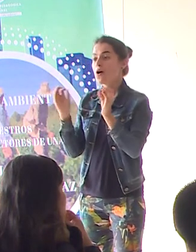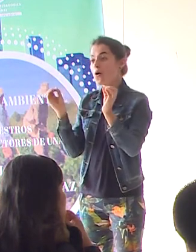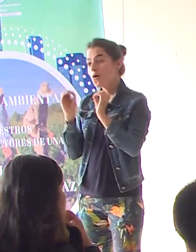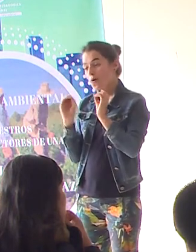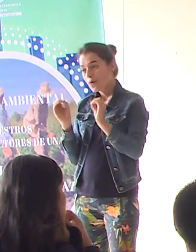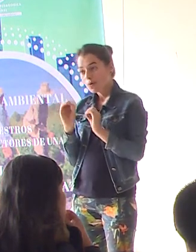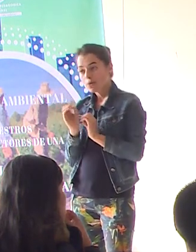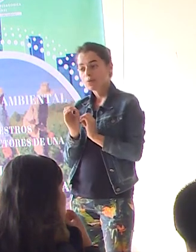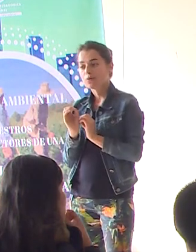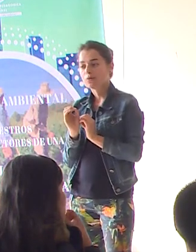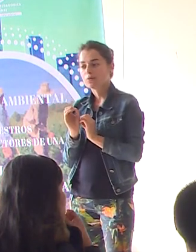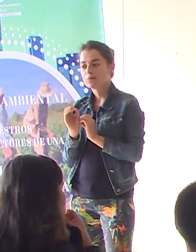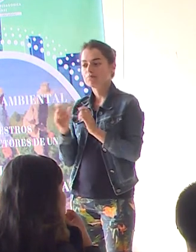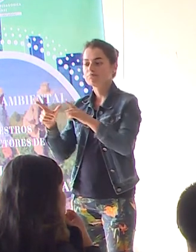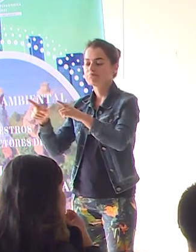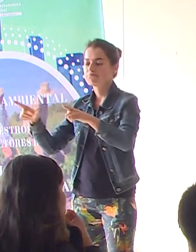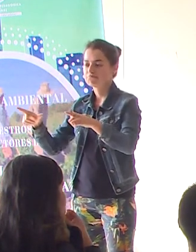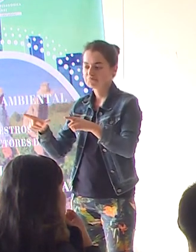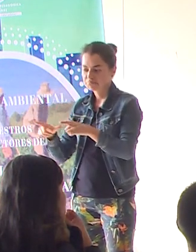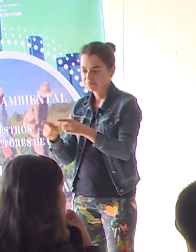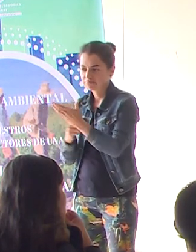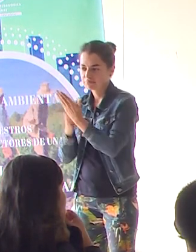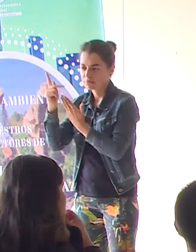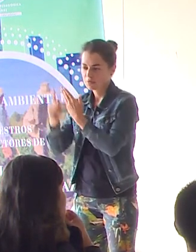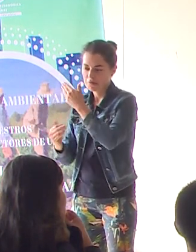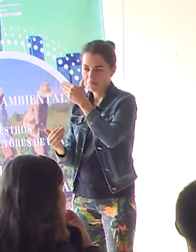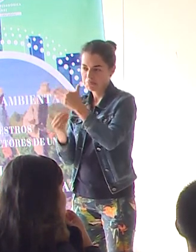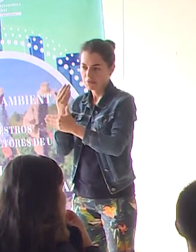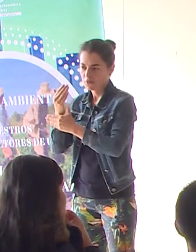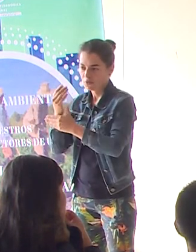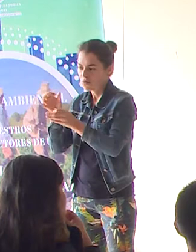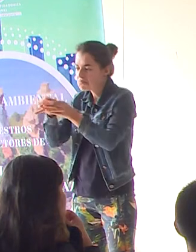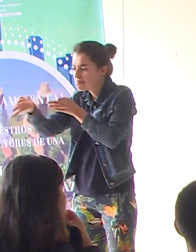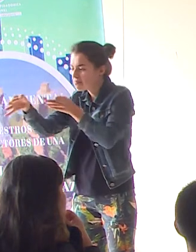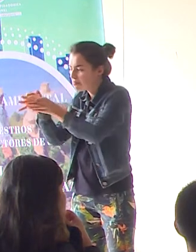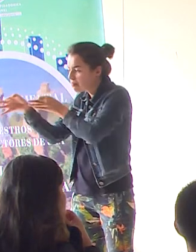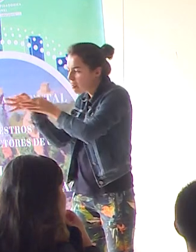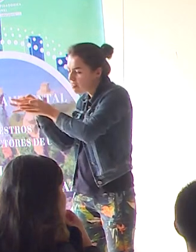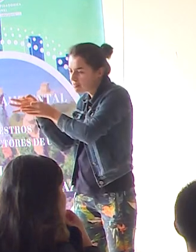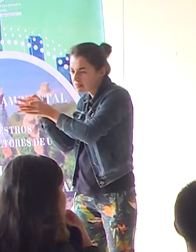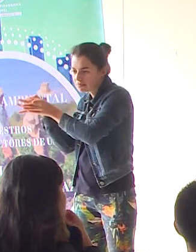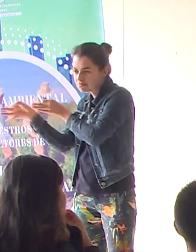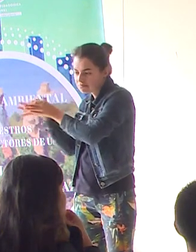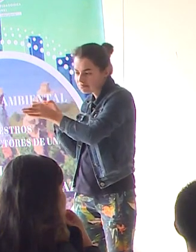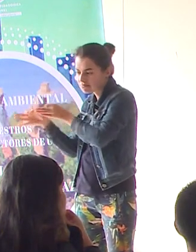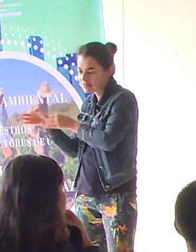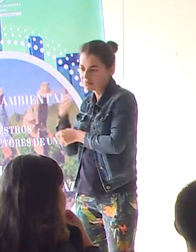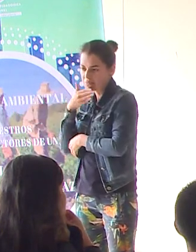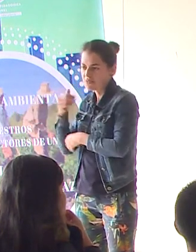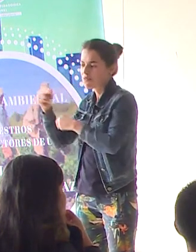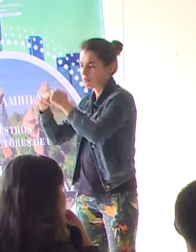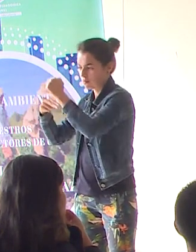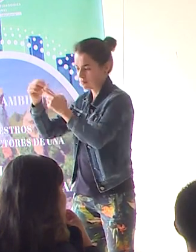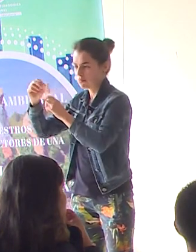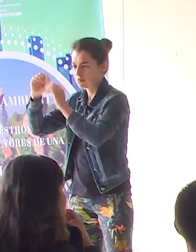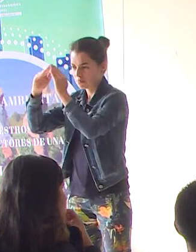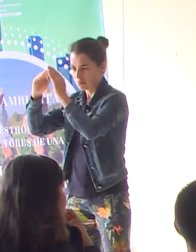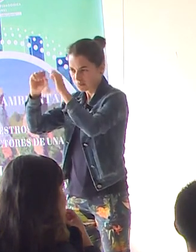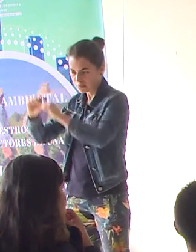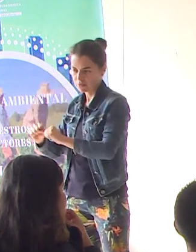nuevos proyectos fuera del área de bogotá y hay muchas opciones